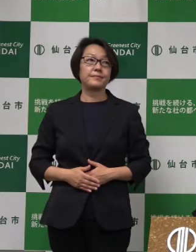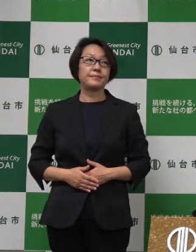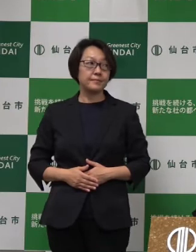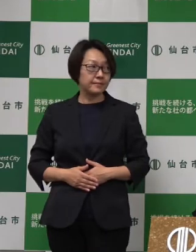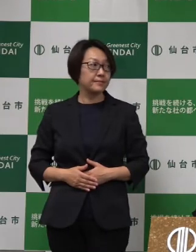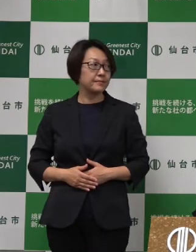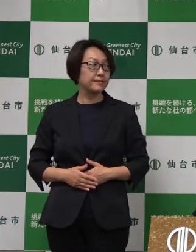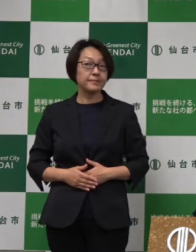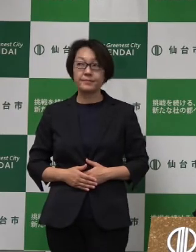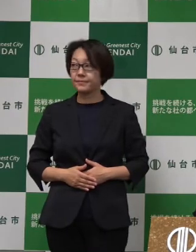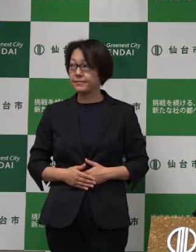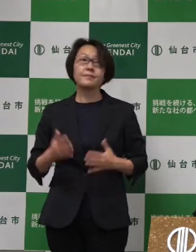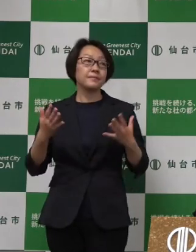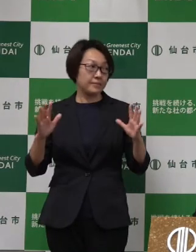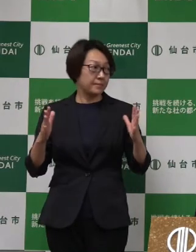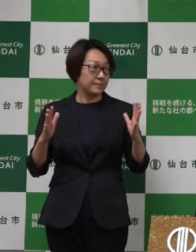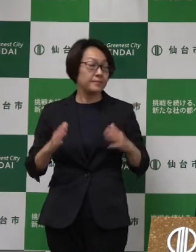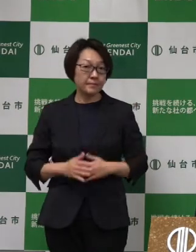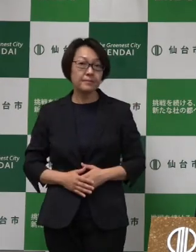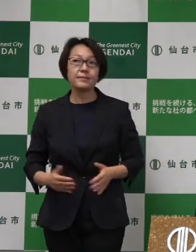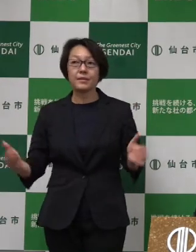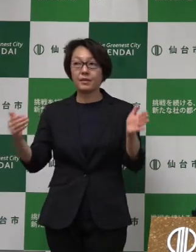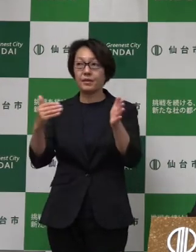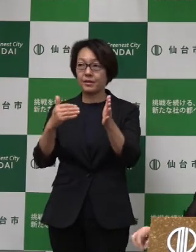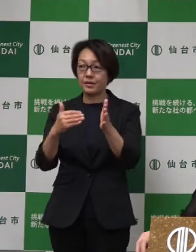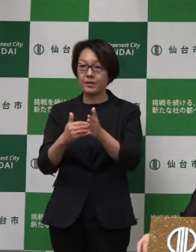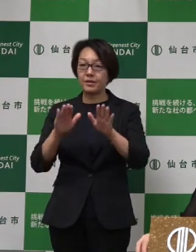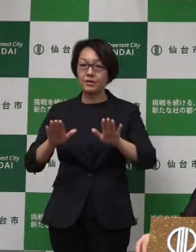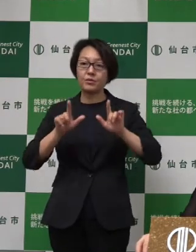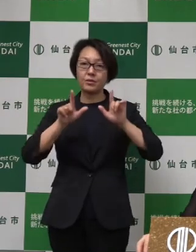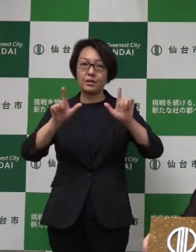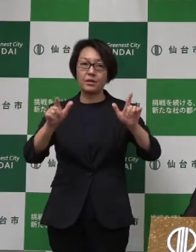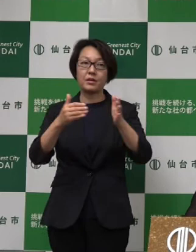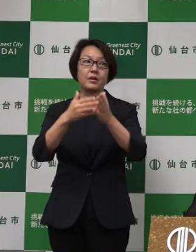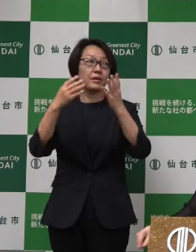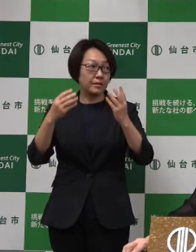よろしいでしょうか。はい、それでは以上で本日の会見を終了